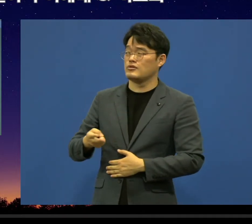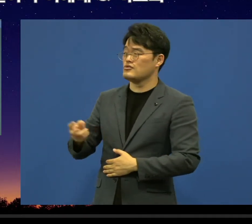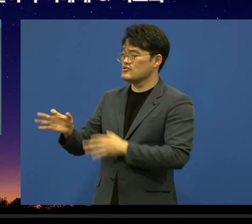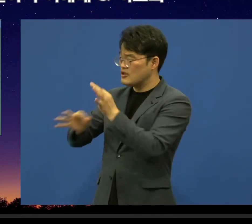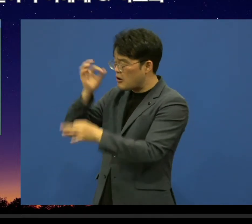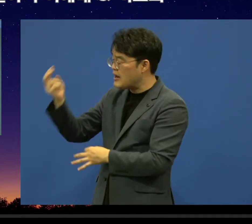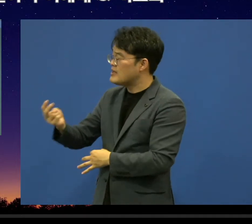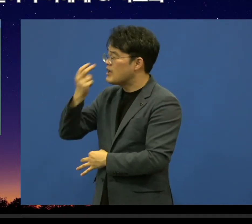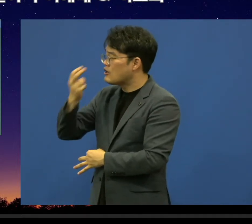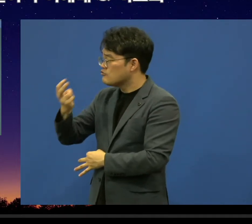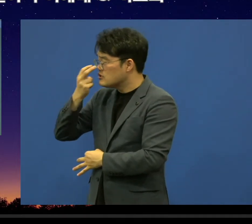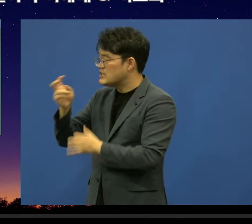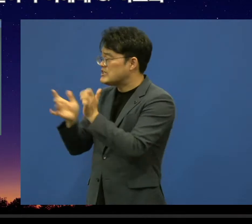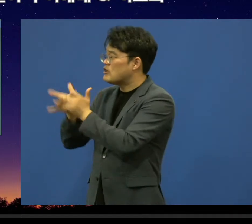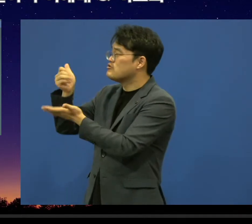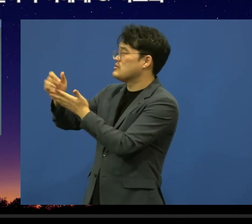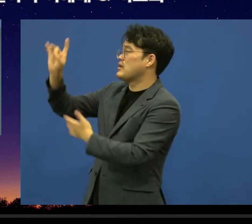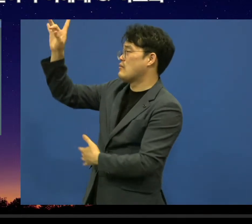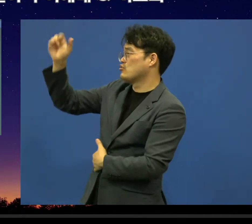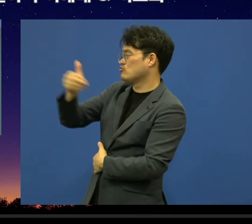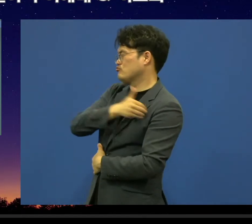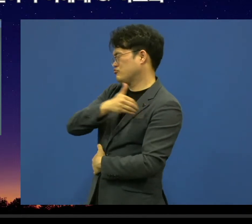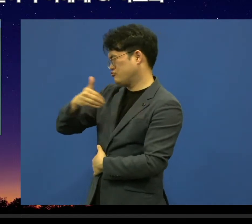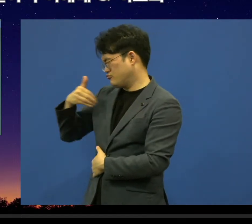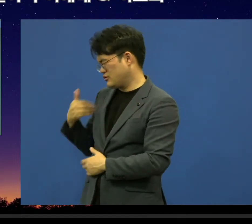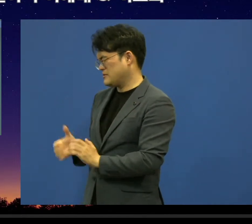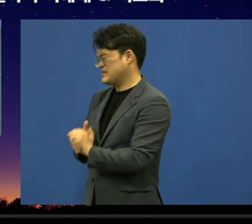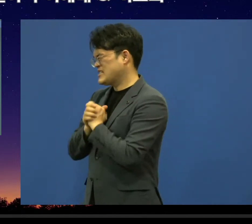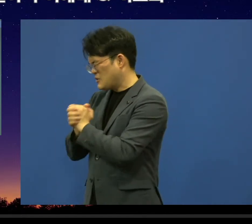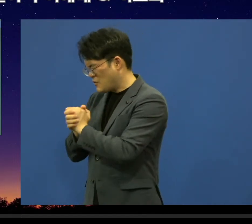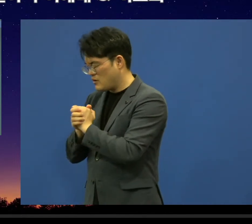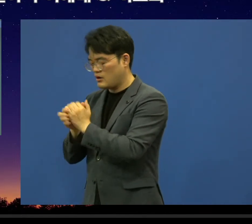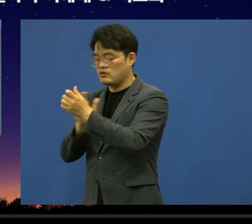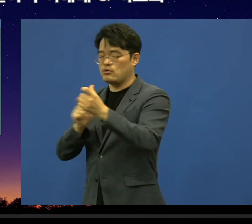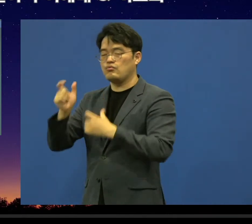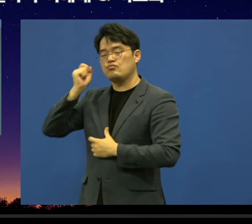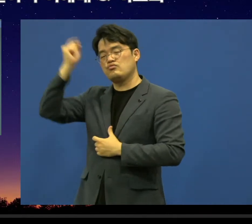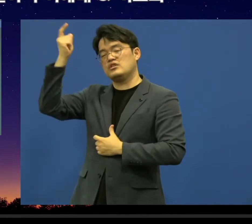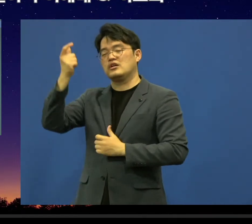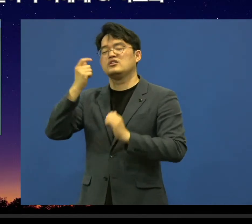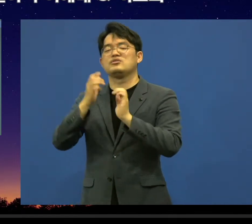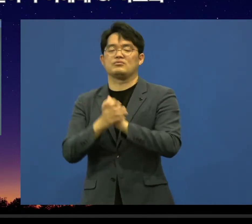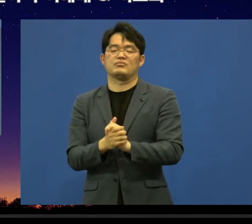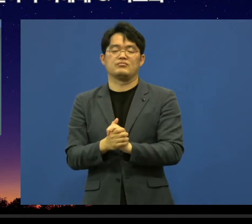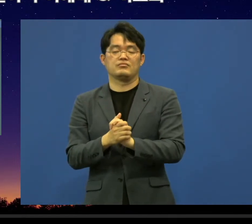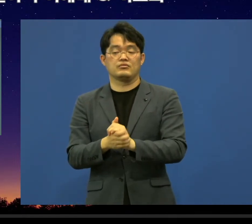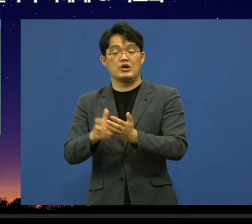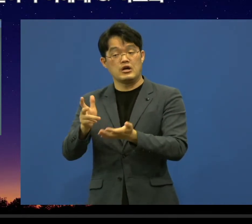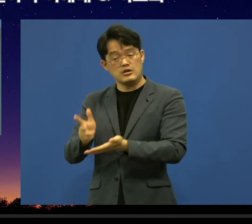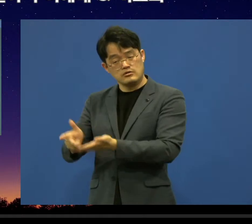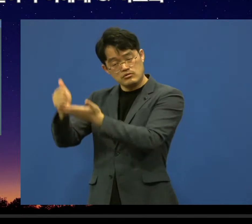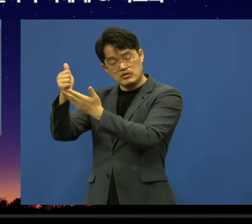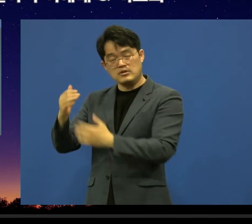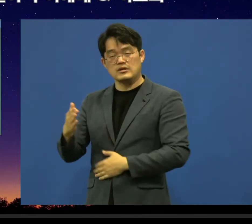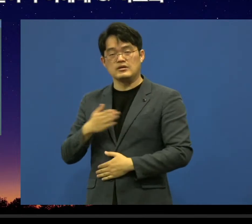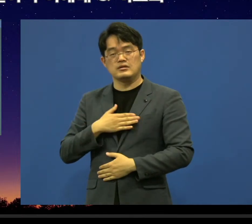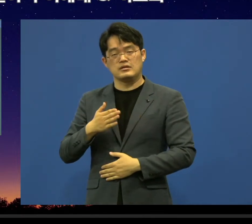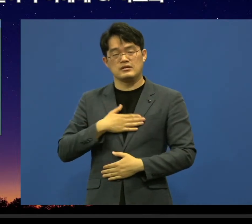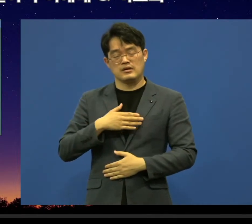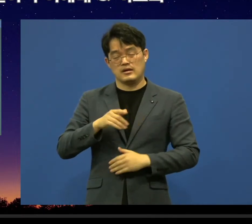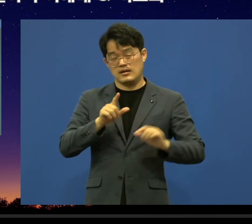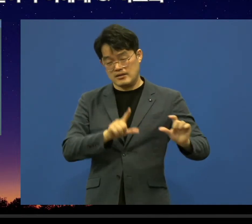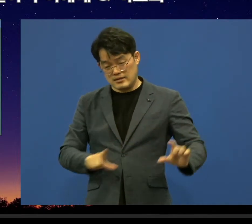없는 인생 되게 하여 주시옵소서. 그게 더 위대한 기도 아닙니까? 주님이 내 인생의 전부가 되므로